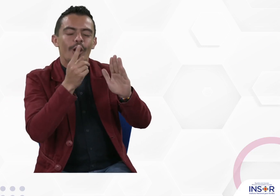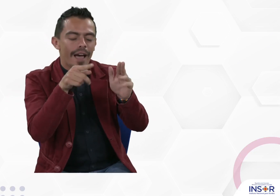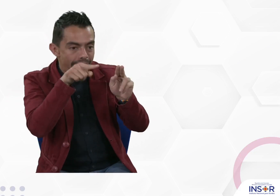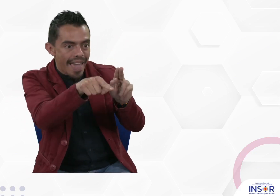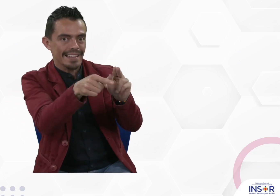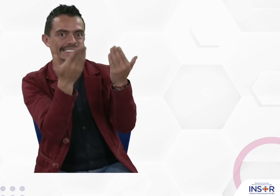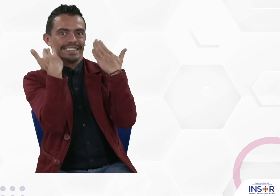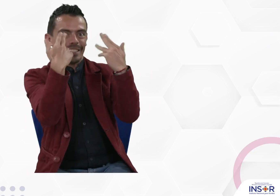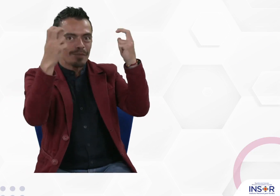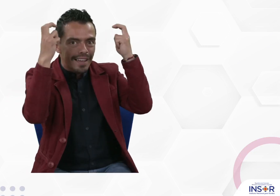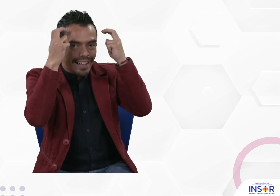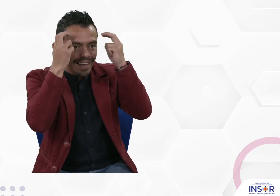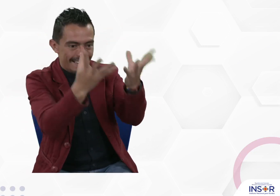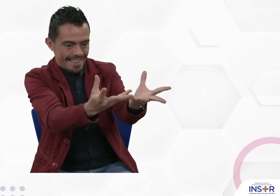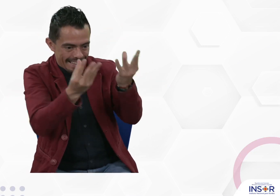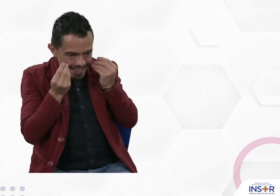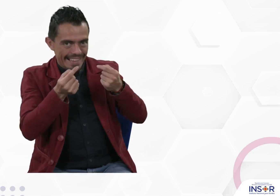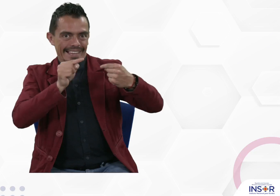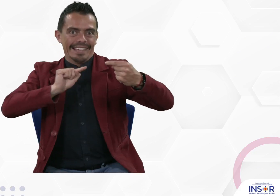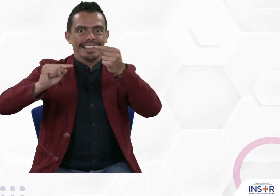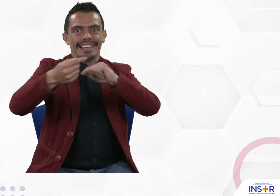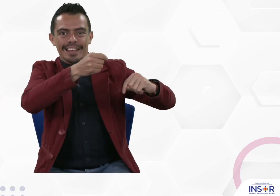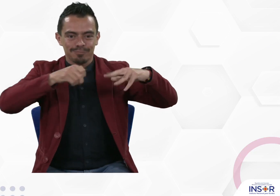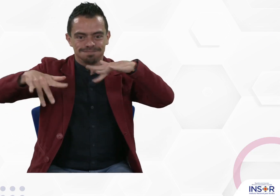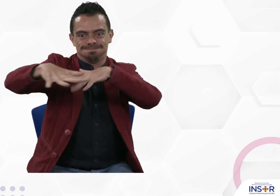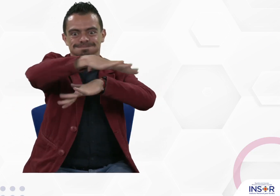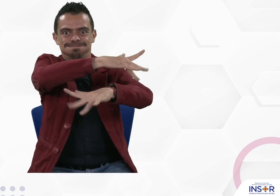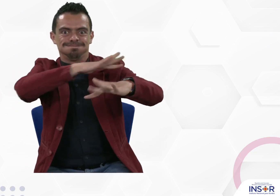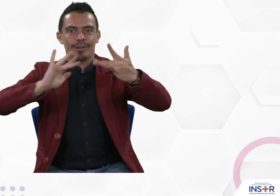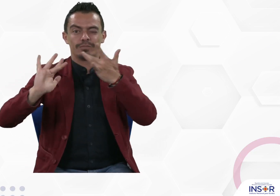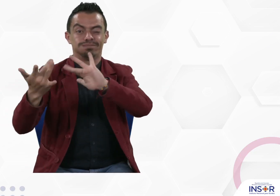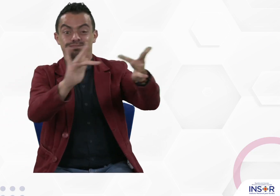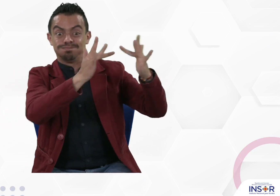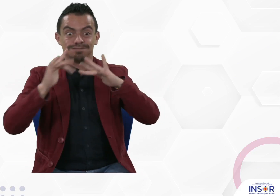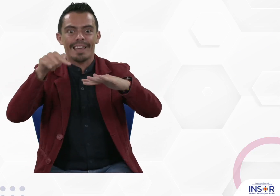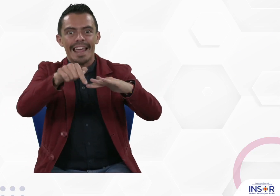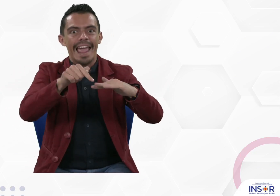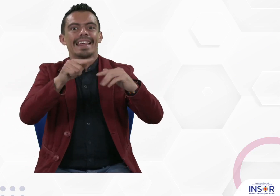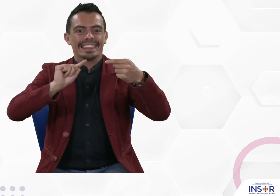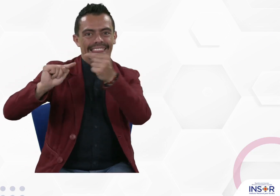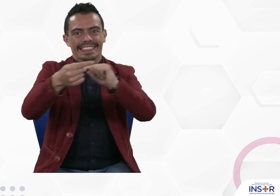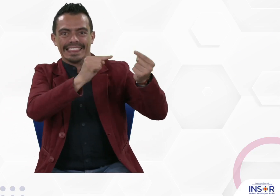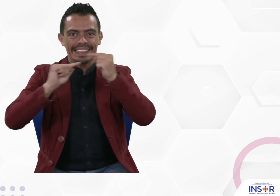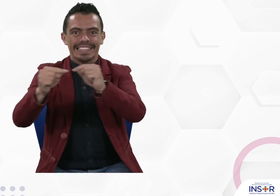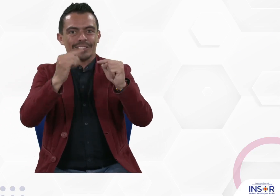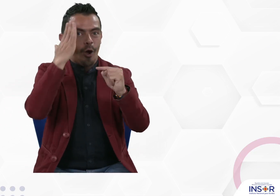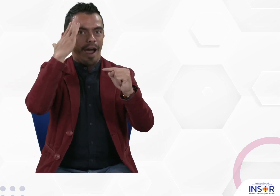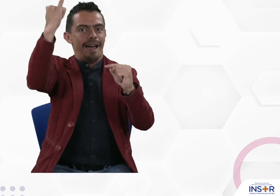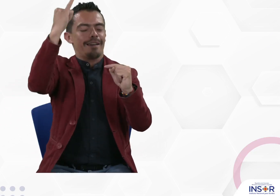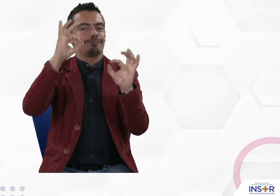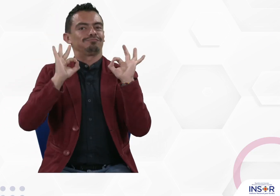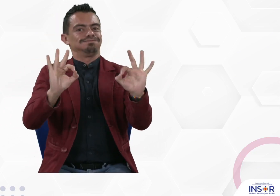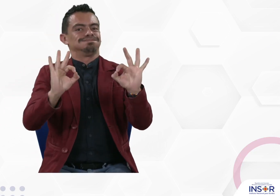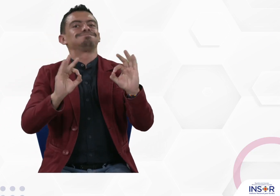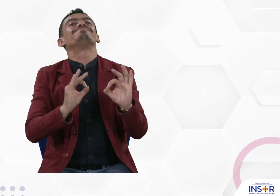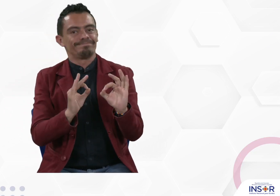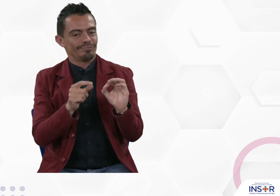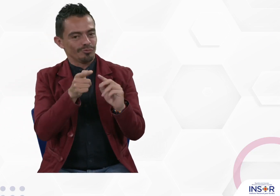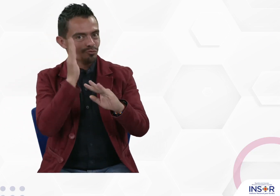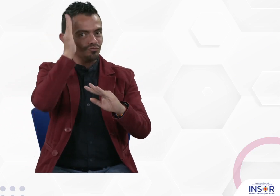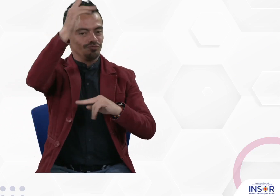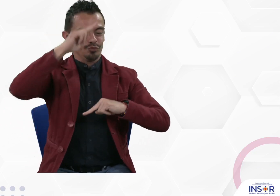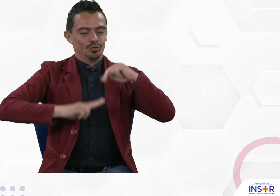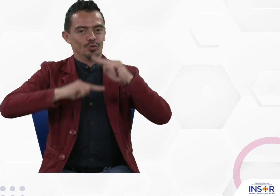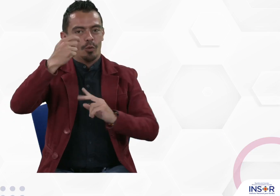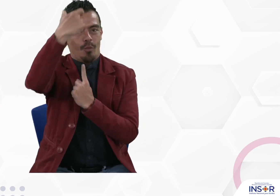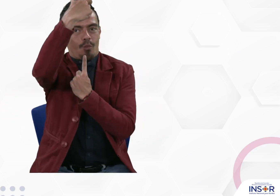la comunidad sorda aproveche esos conocimientos, debate y discute y se ponga en contacto y que se tensionen también estos temas